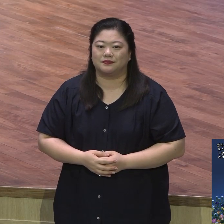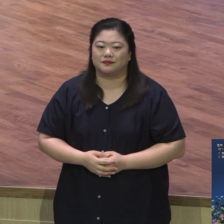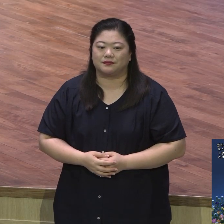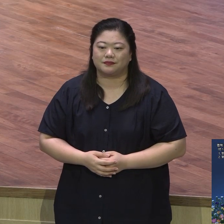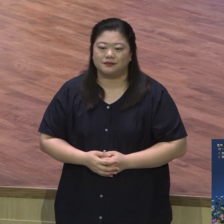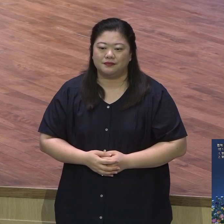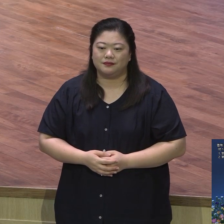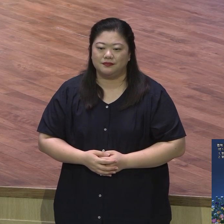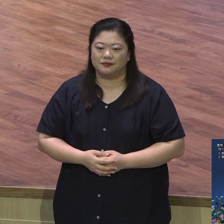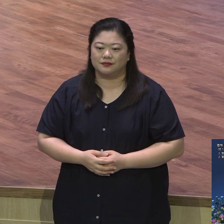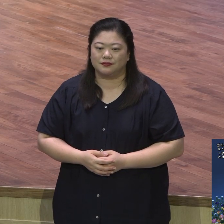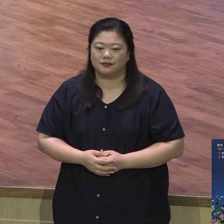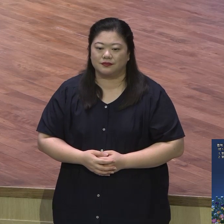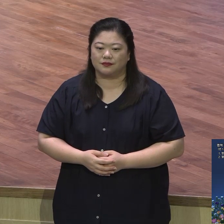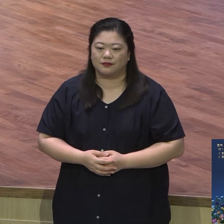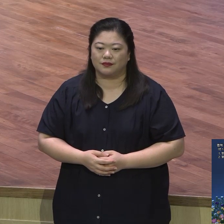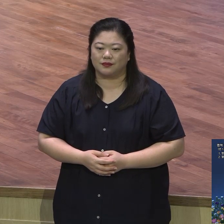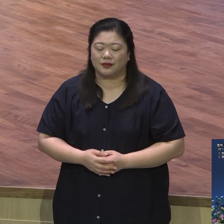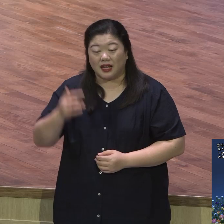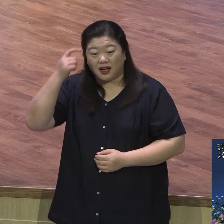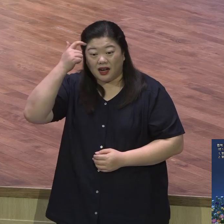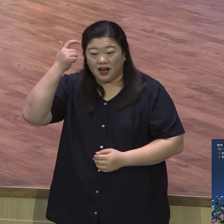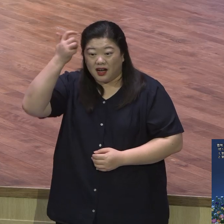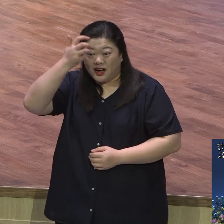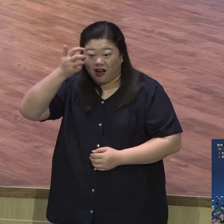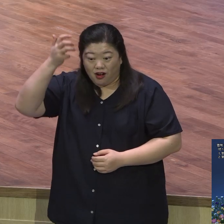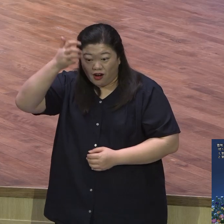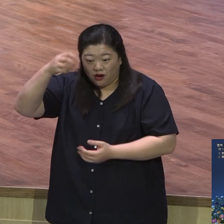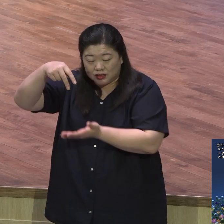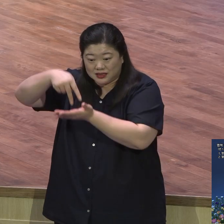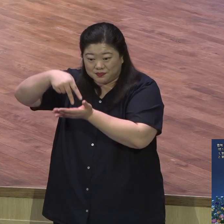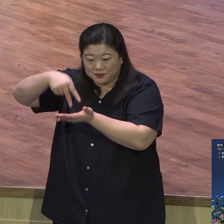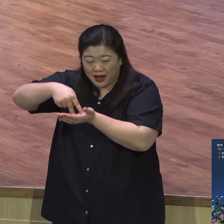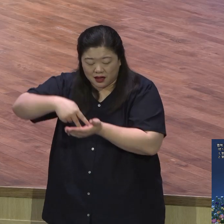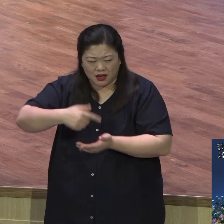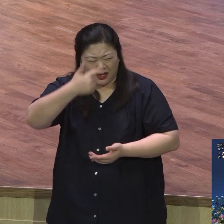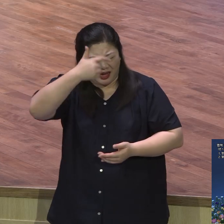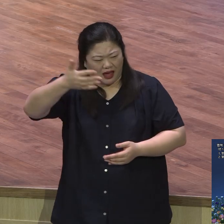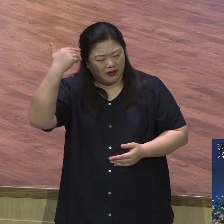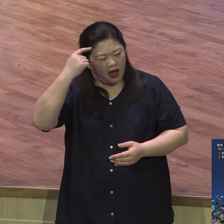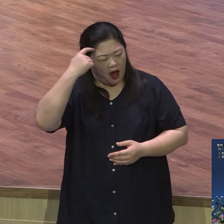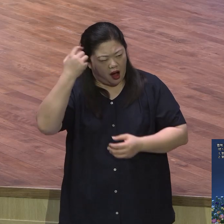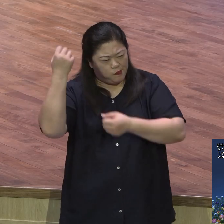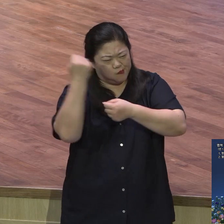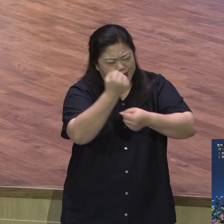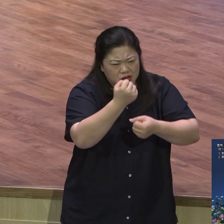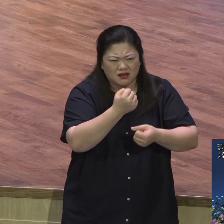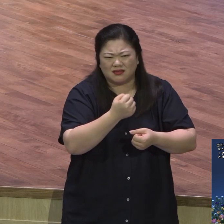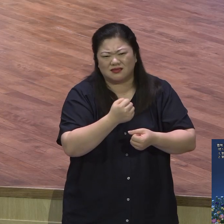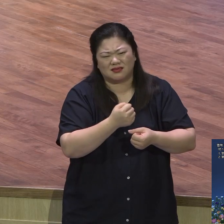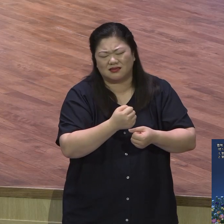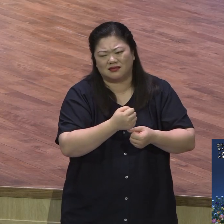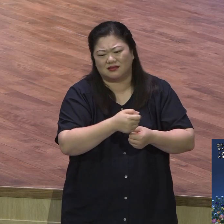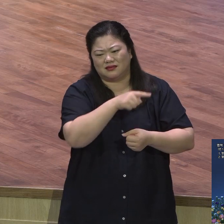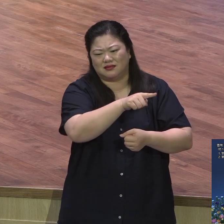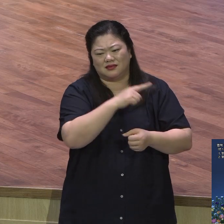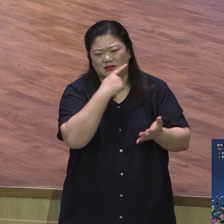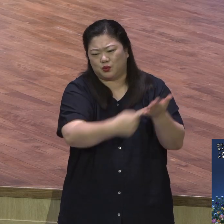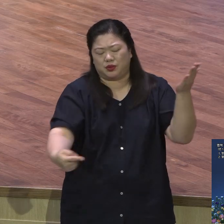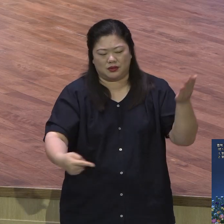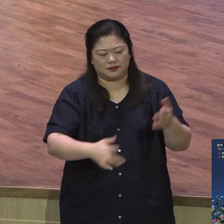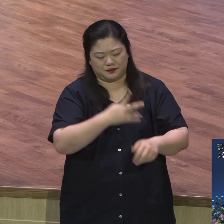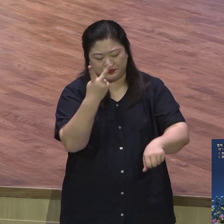영적으로 백혜무익한 예털을 완전히 깨고 새털을 그렇게 가지고 새털을 갖추는 그런 삶을 살아야 돼요 새털